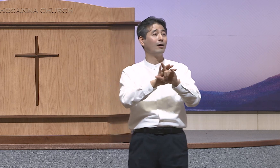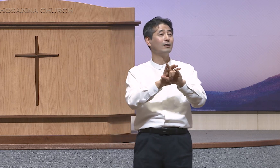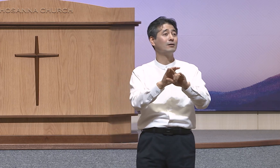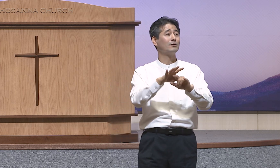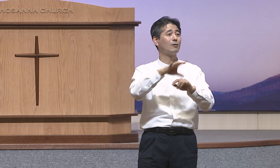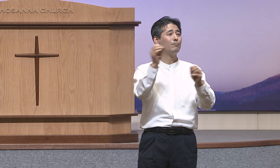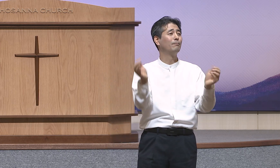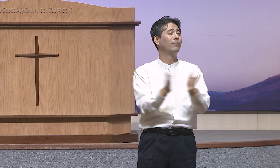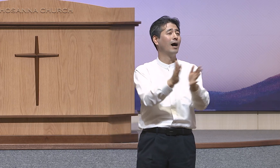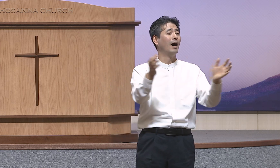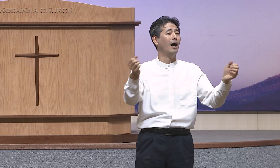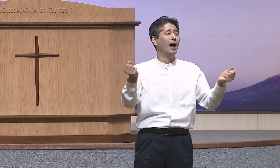코로나가 터져서